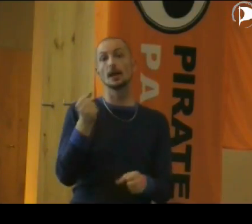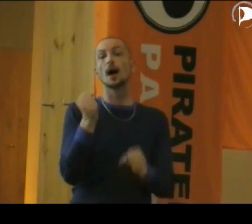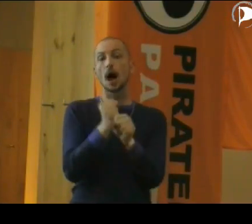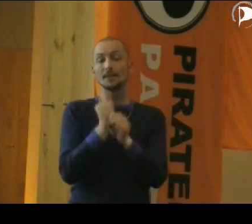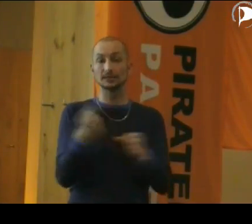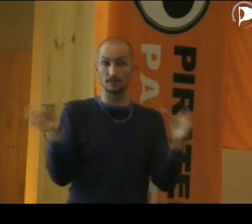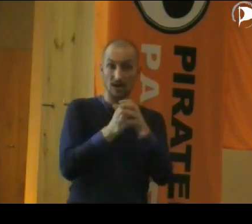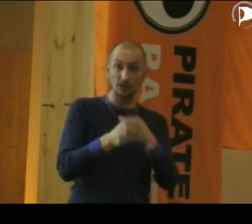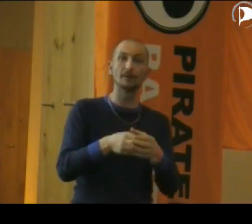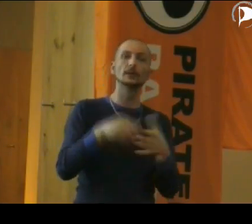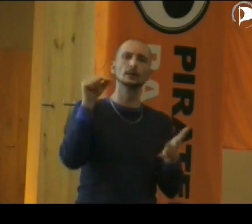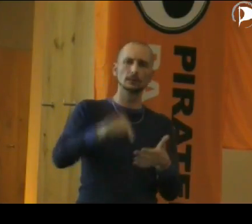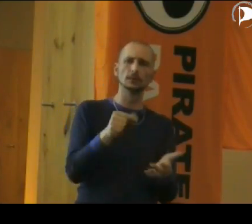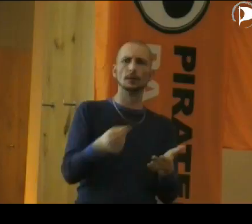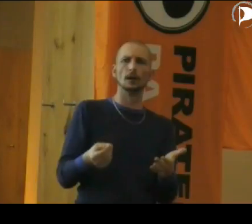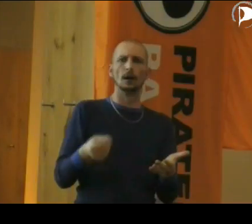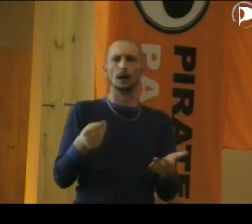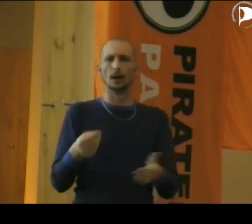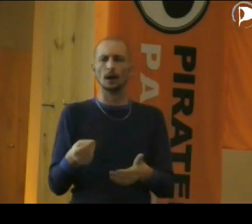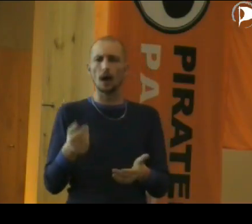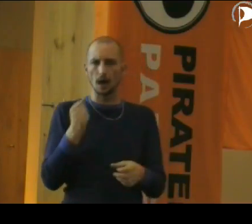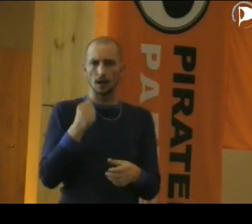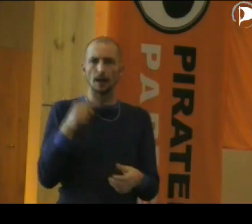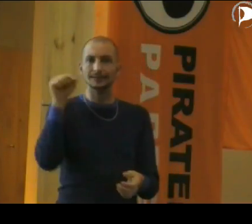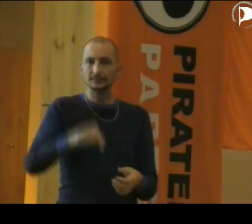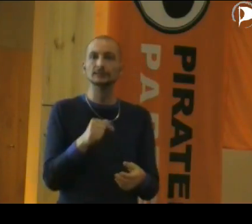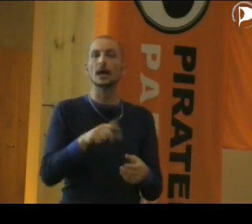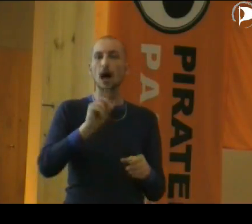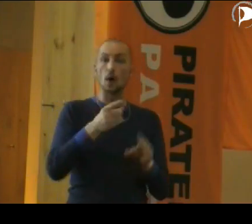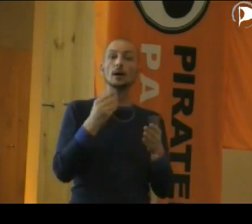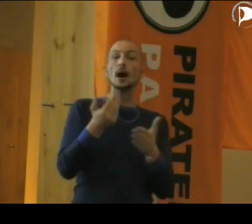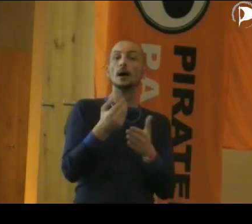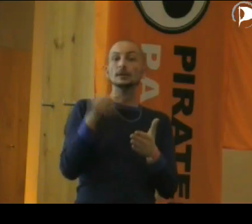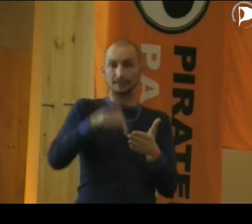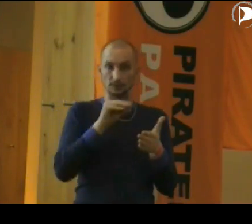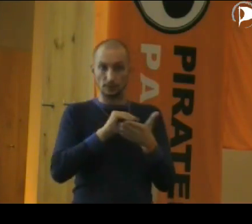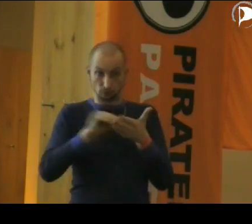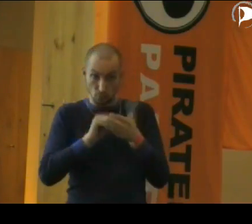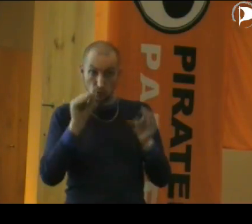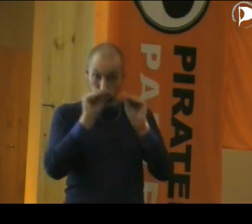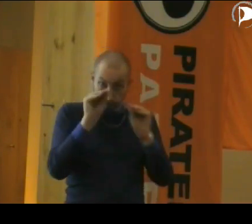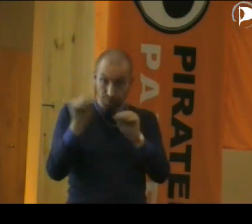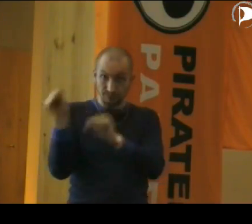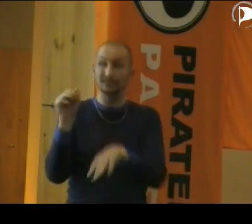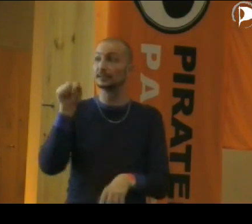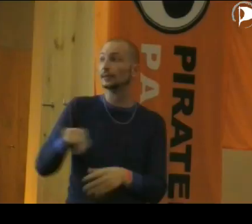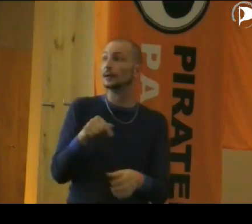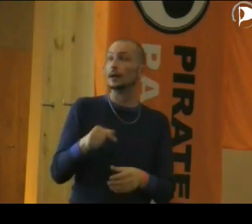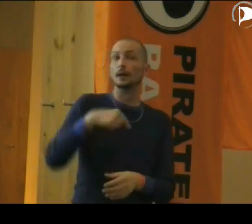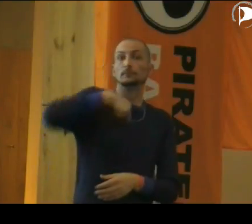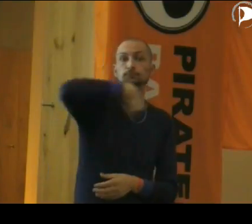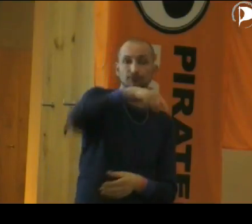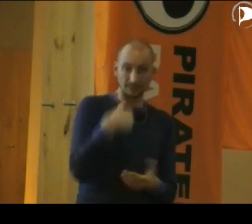schulung leben aber es als heute sehe ich dann auch vor allem meine aufgabe neben dem